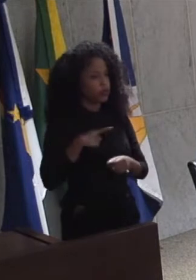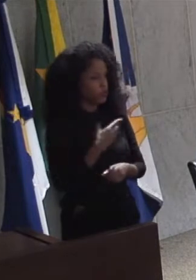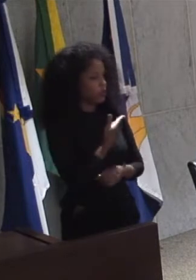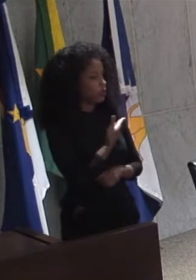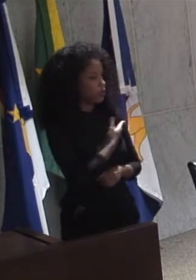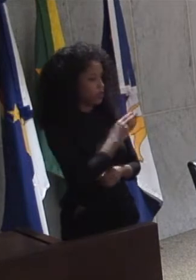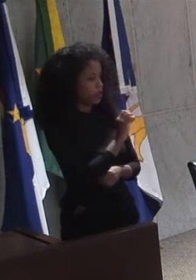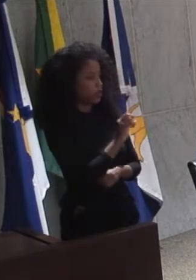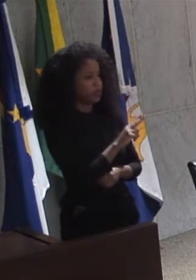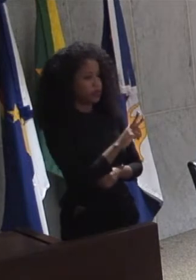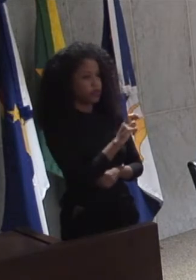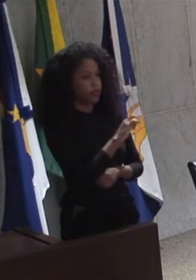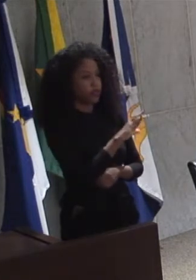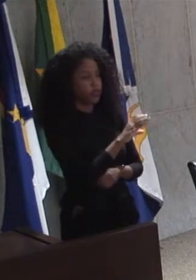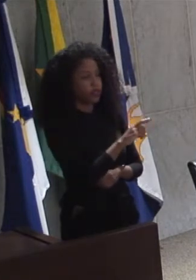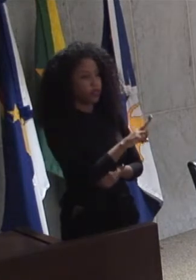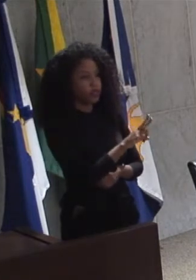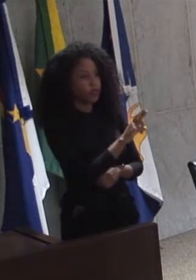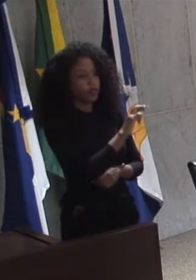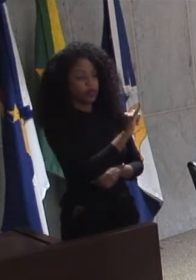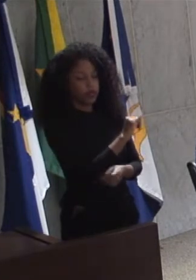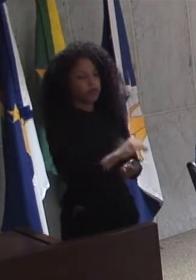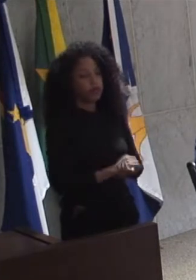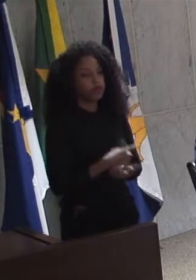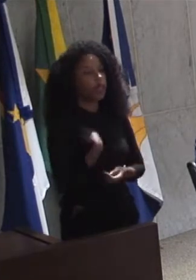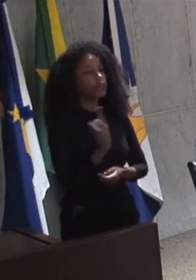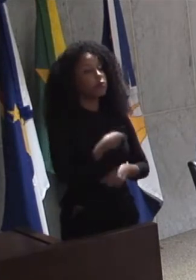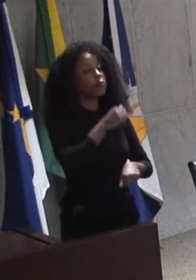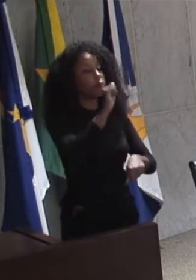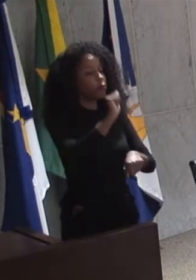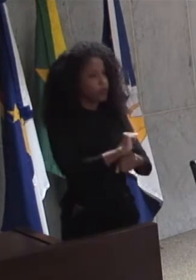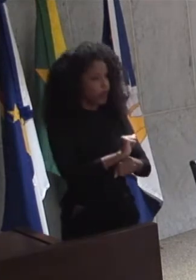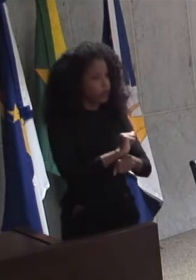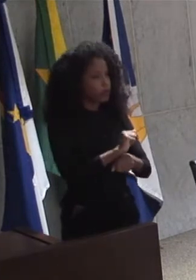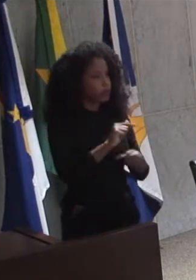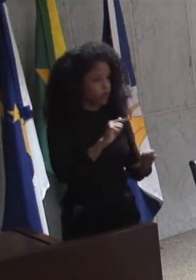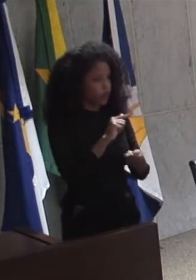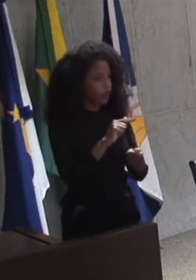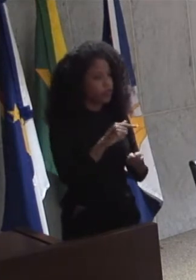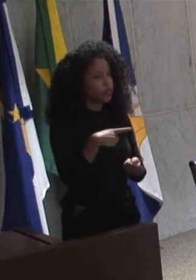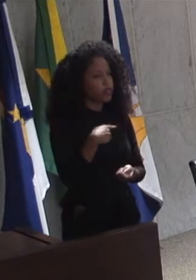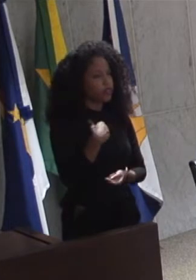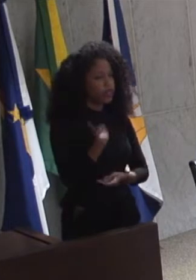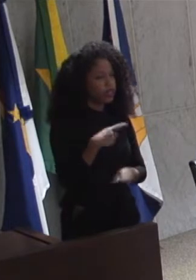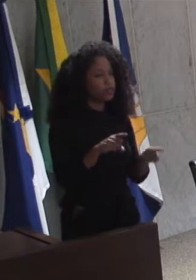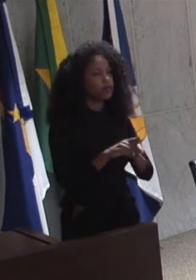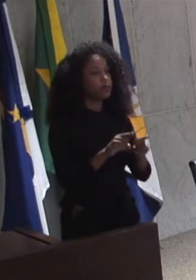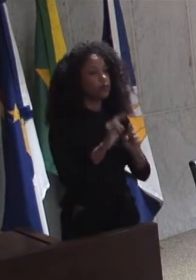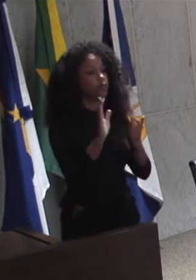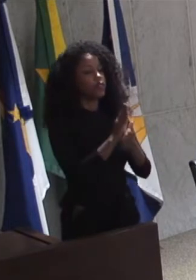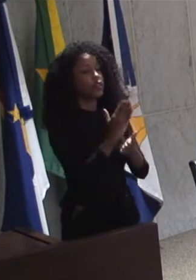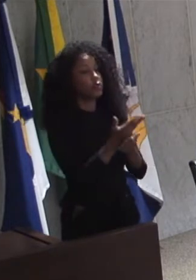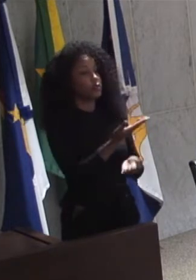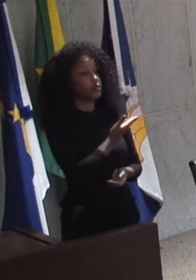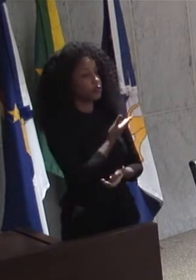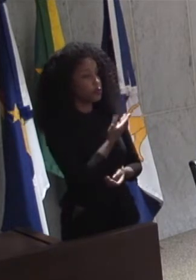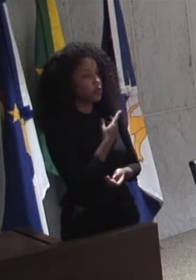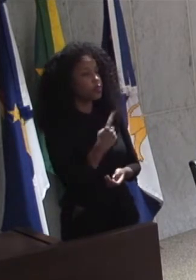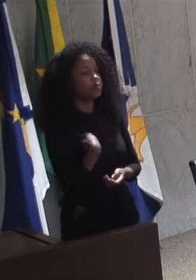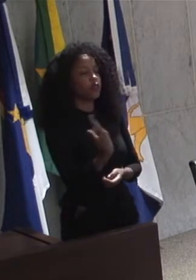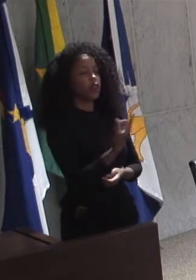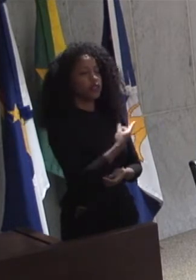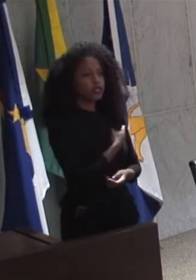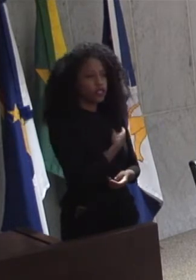E durante essa paralisação nossa, nós, eu e algumas companheiras do INSS, nós fomos para